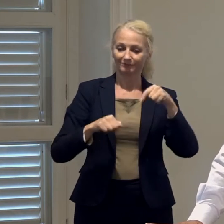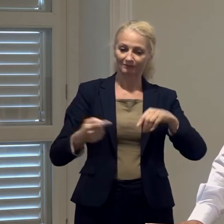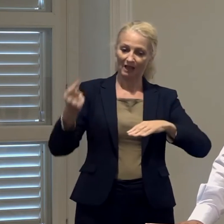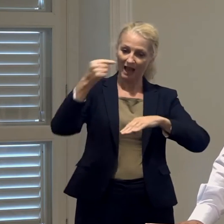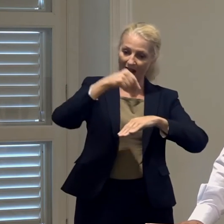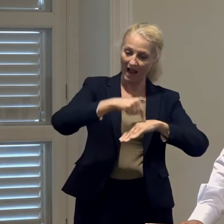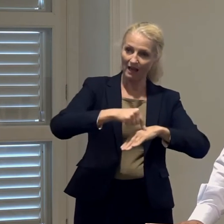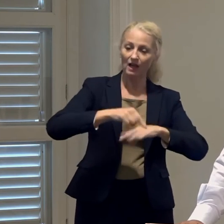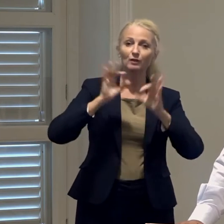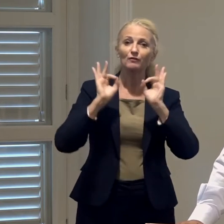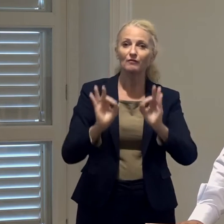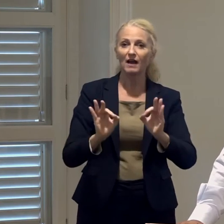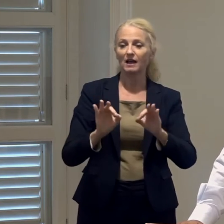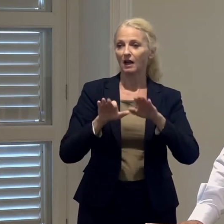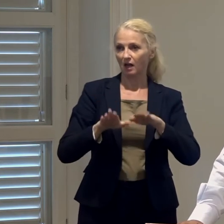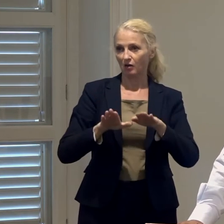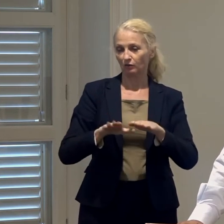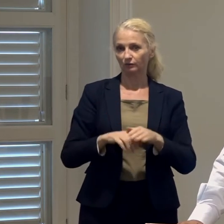houden.